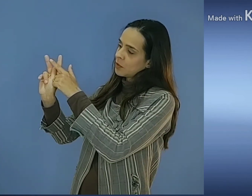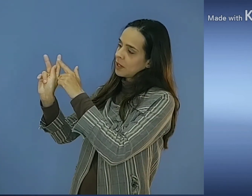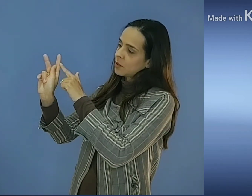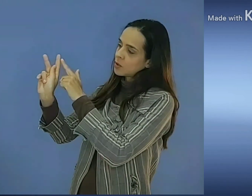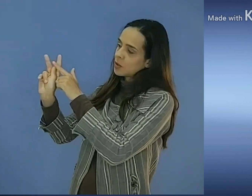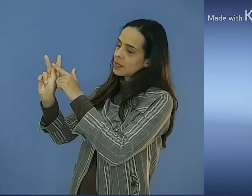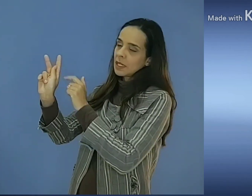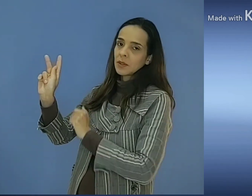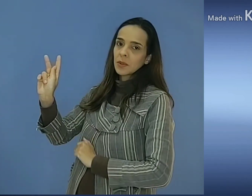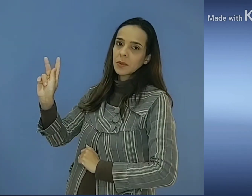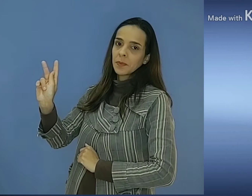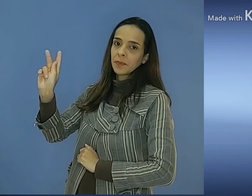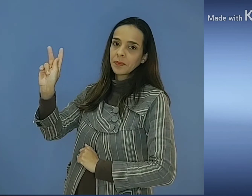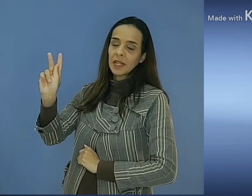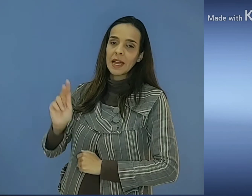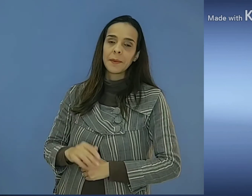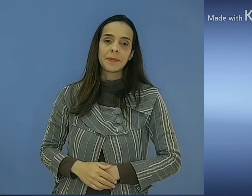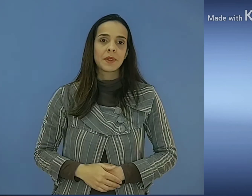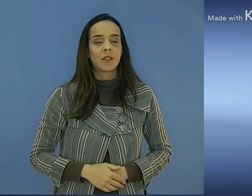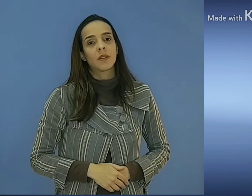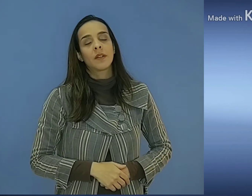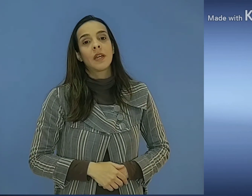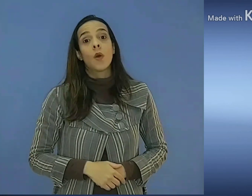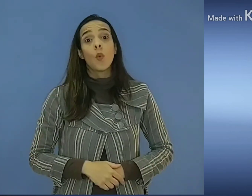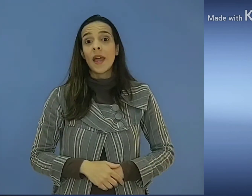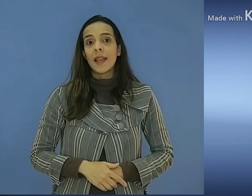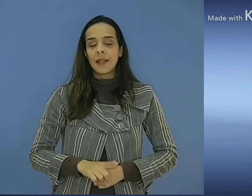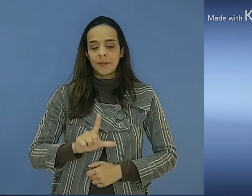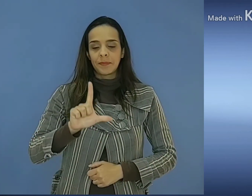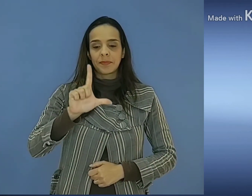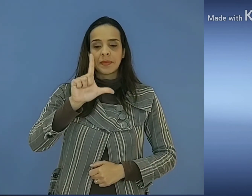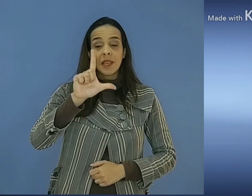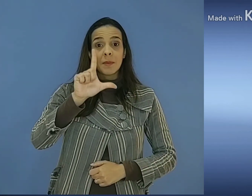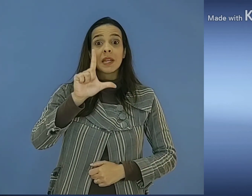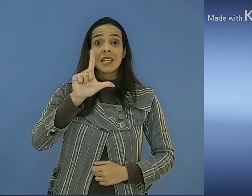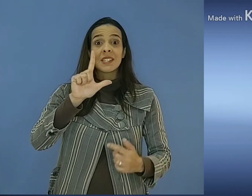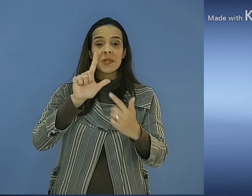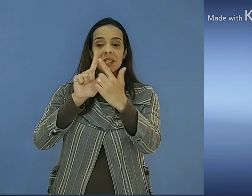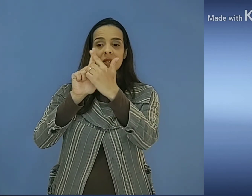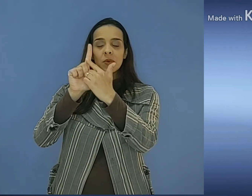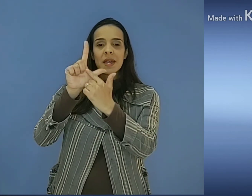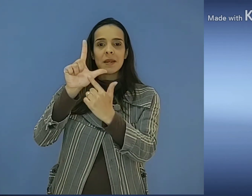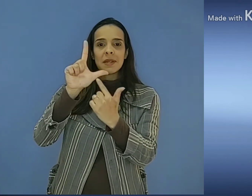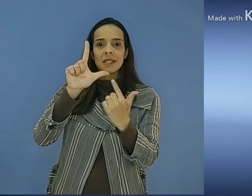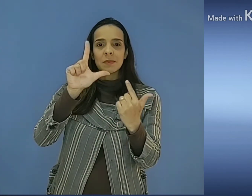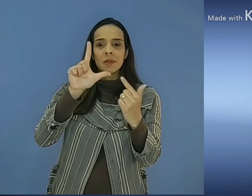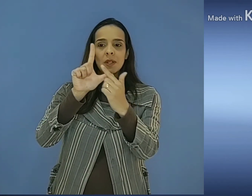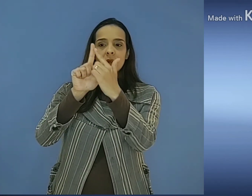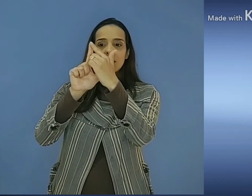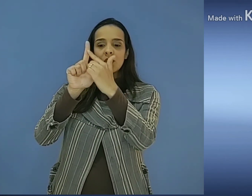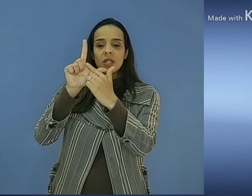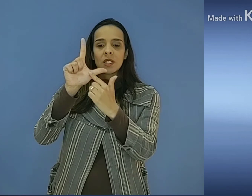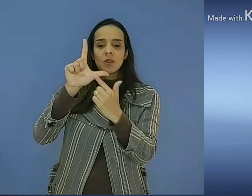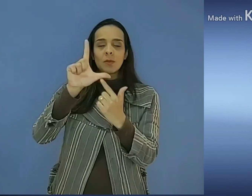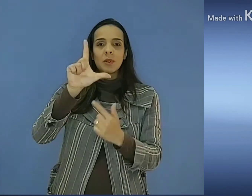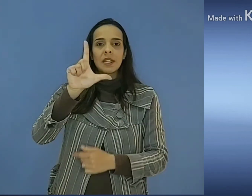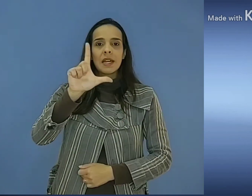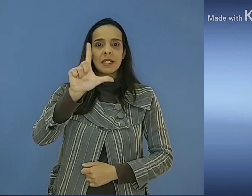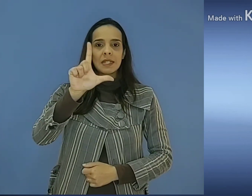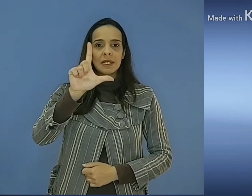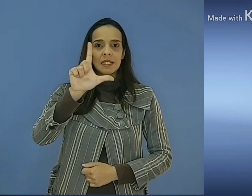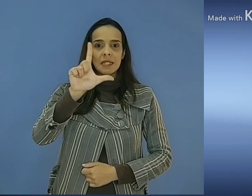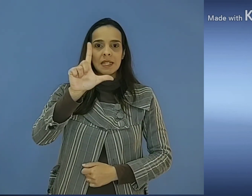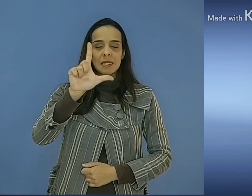O dedão fica entre os 2 dedos. K. O L parece o desenho do L mesmo. O indicador e